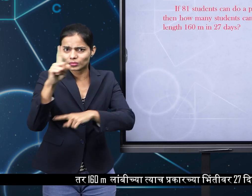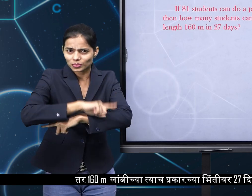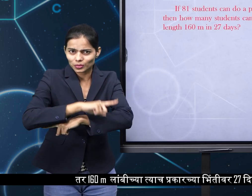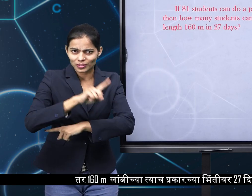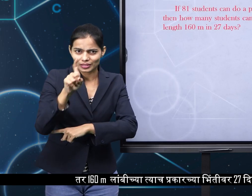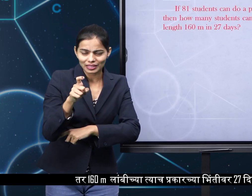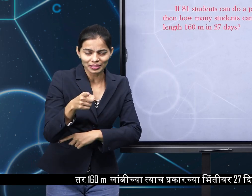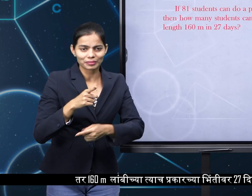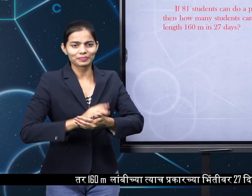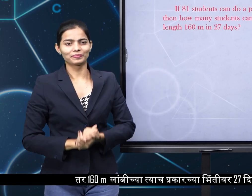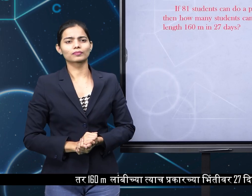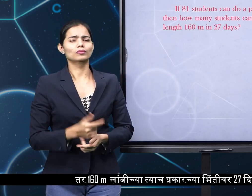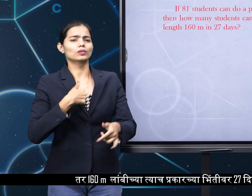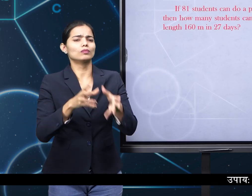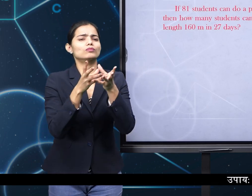काढू शकतात?